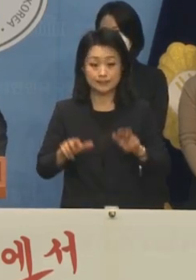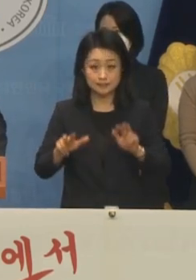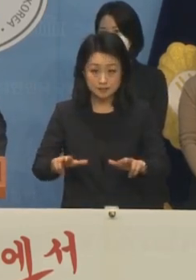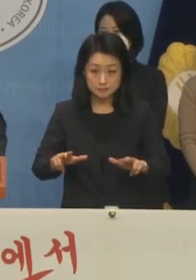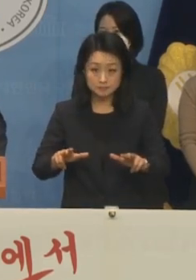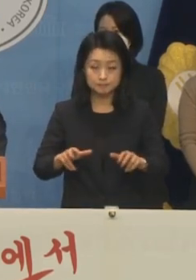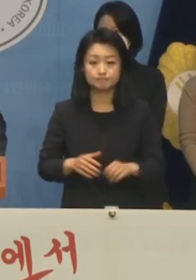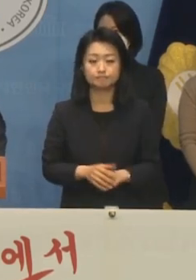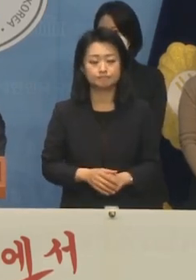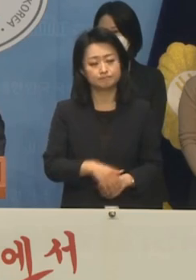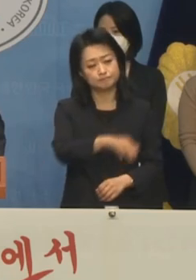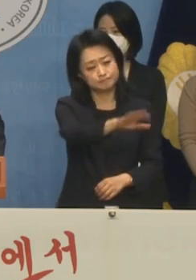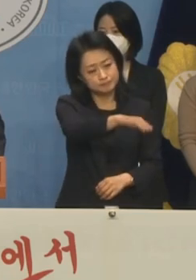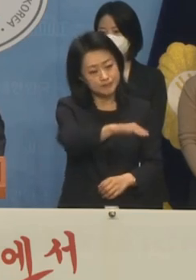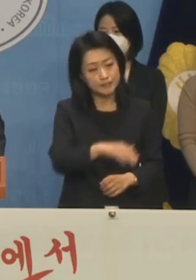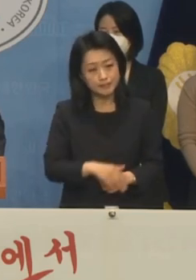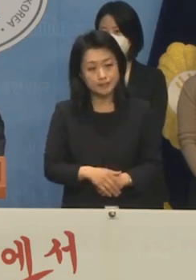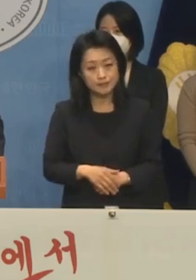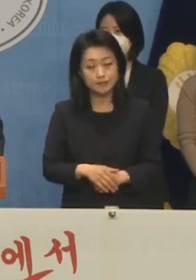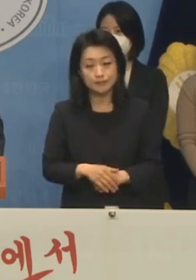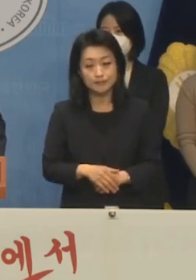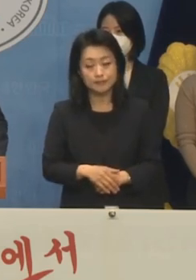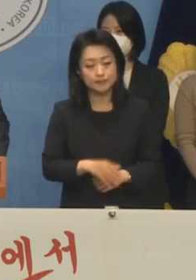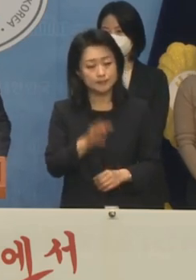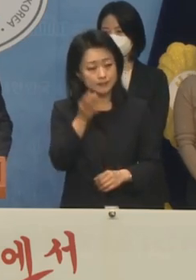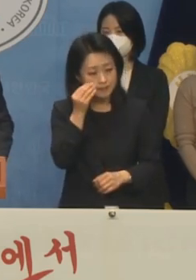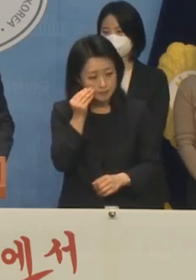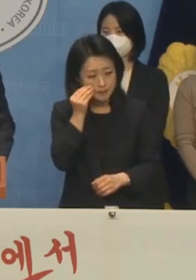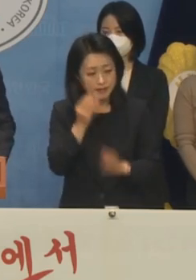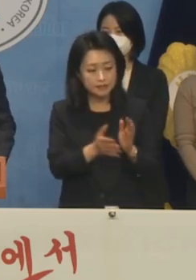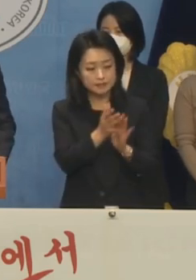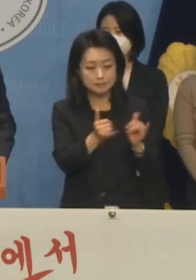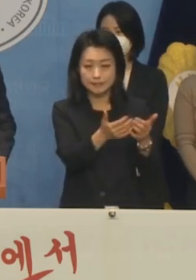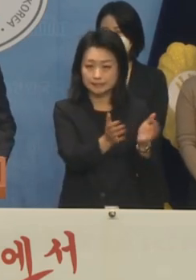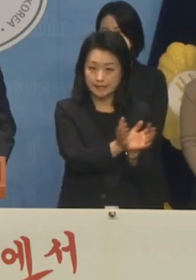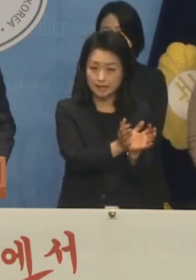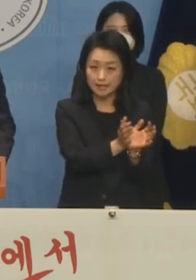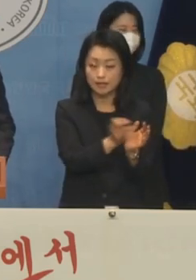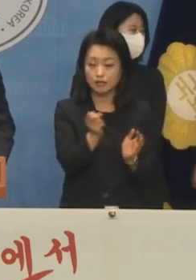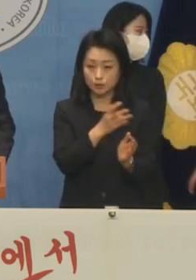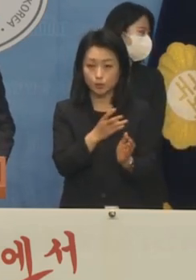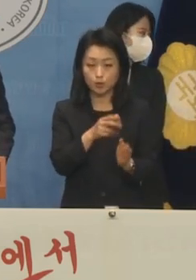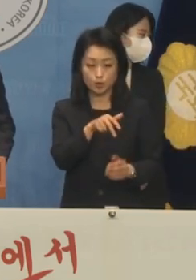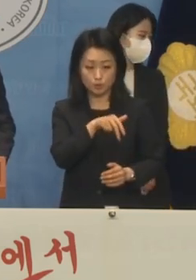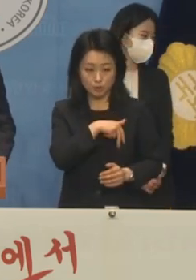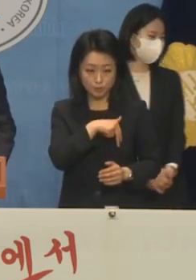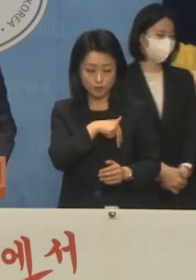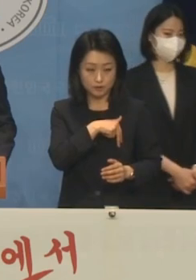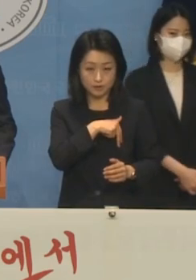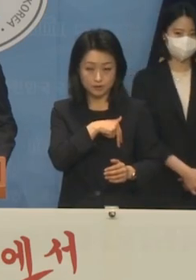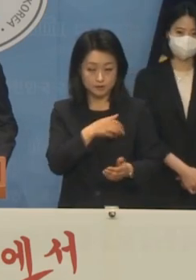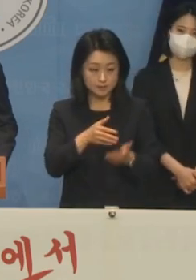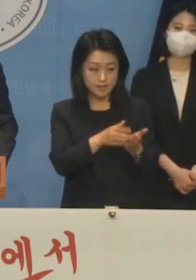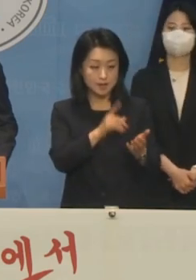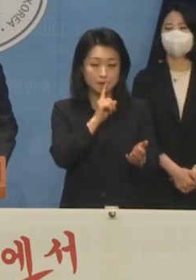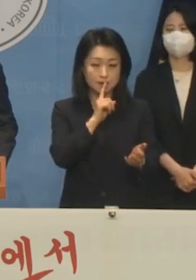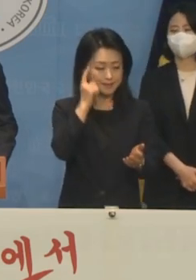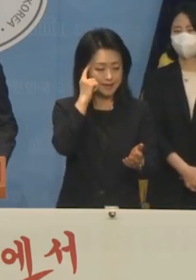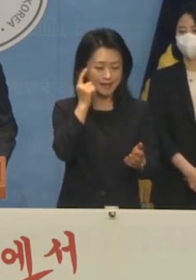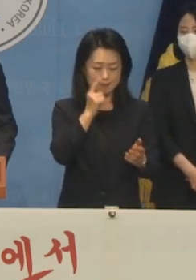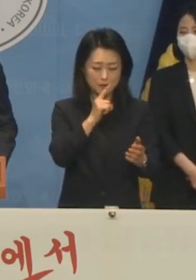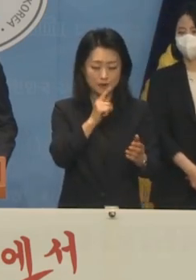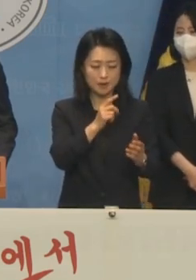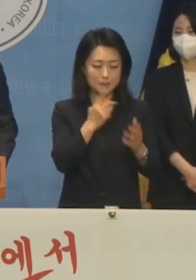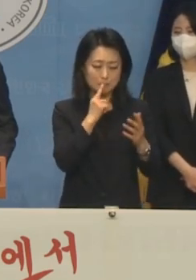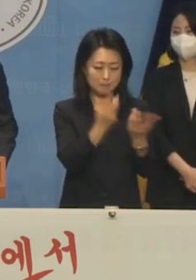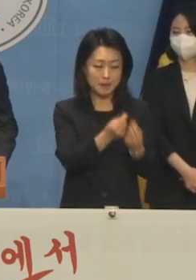지금이라도 늦지 않았습니다. 공론화위원회는 시민단체나 정치인의 입을 빌리지 말고